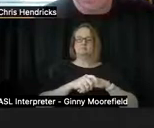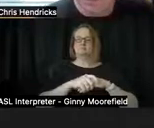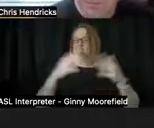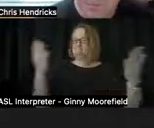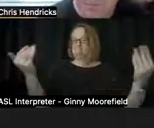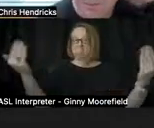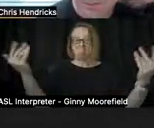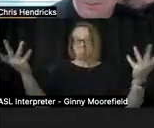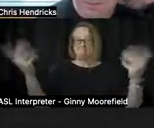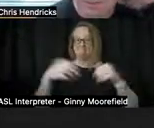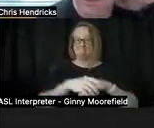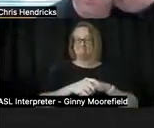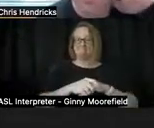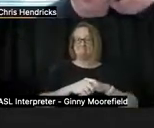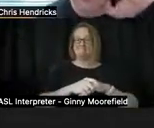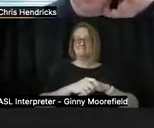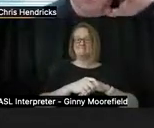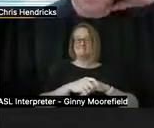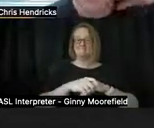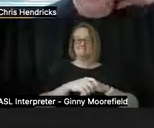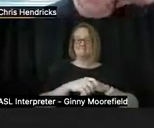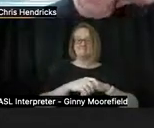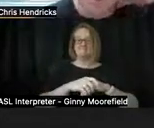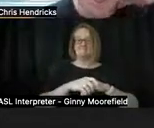alguien alguien se atreve